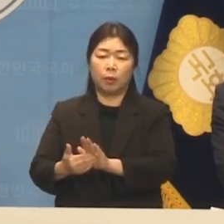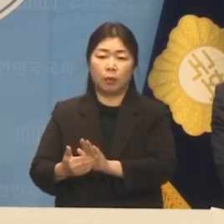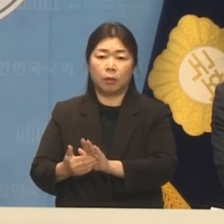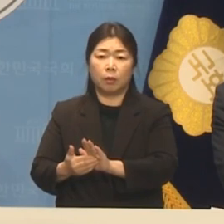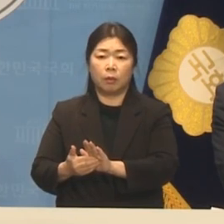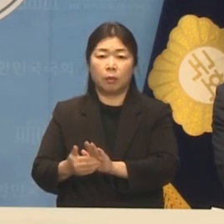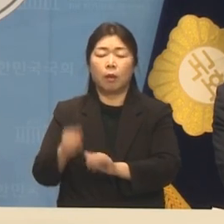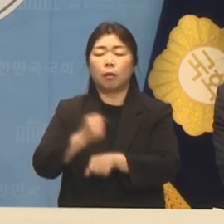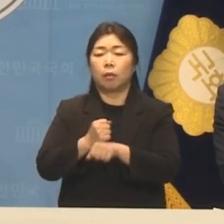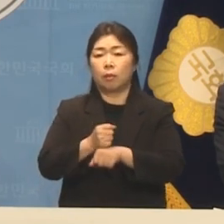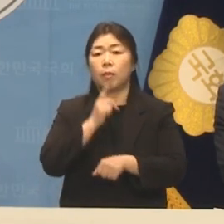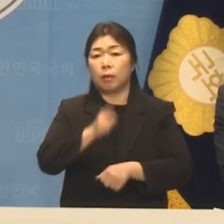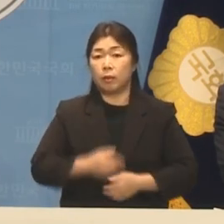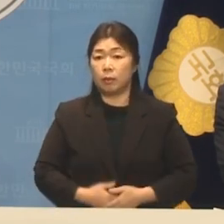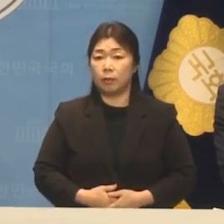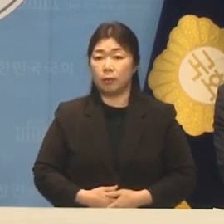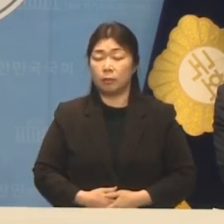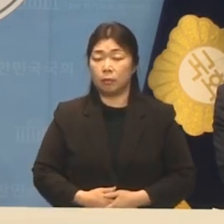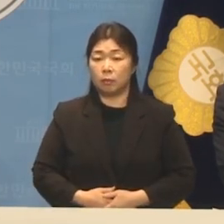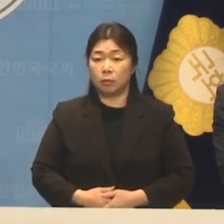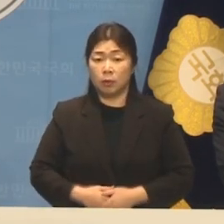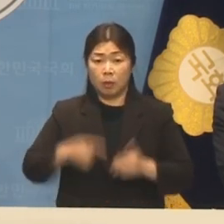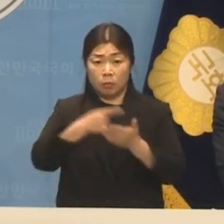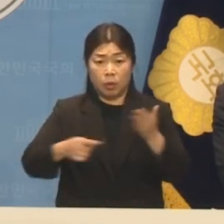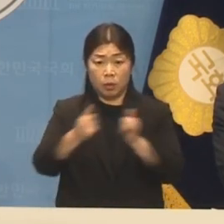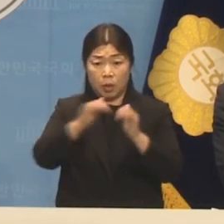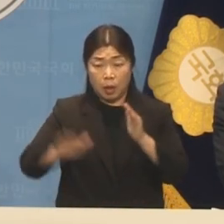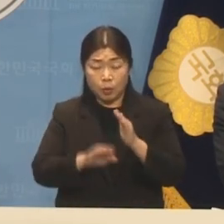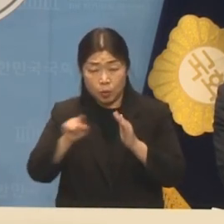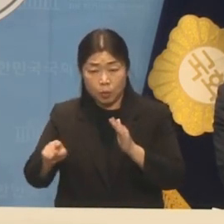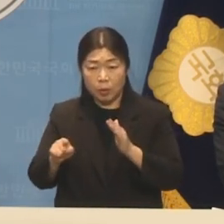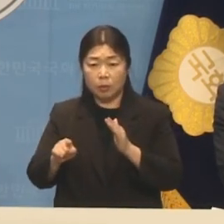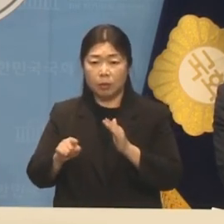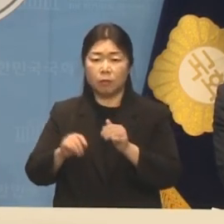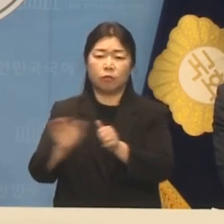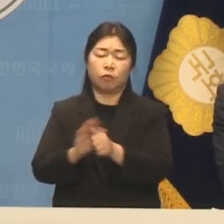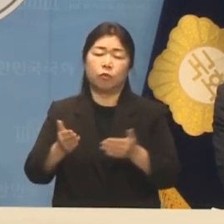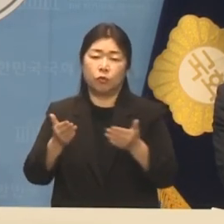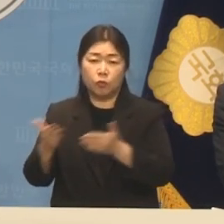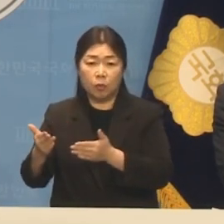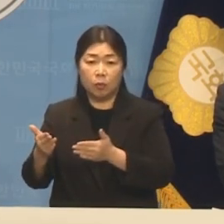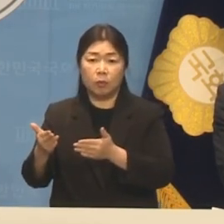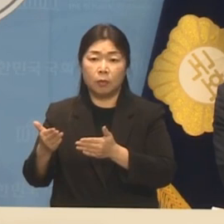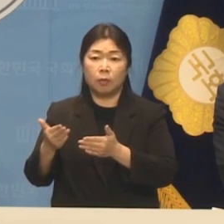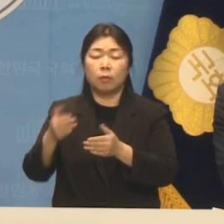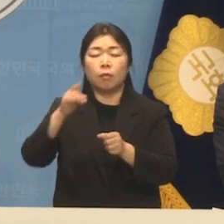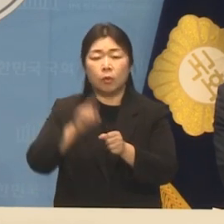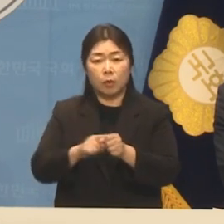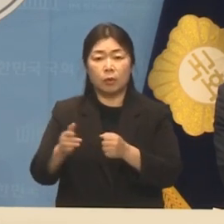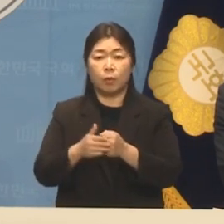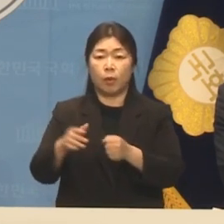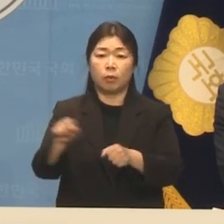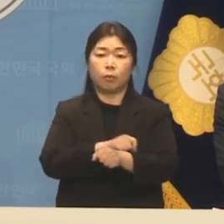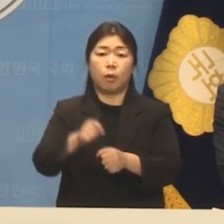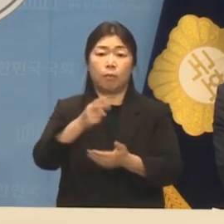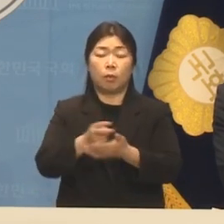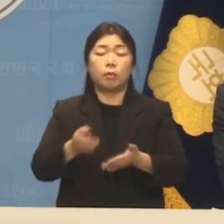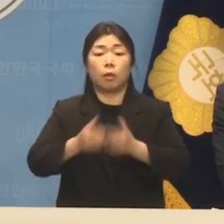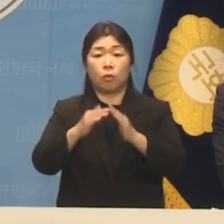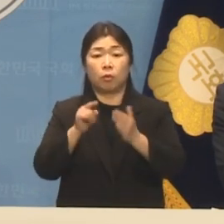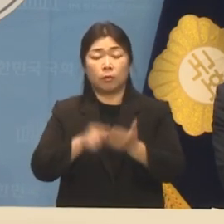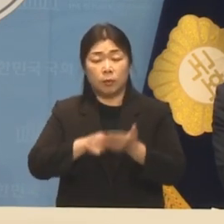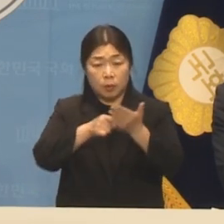일상으로 복귀할 수 있도록 하기 위한 이태원 참사 진상규명 특별법에 거부권을 행사하는 것은 사회적